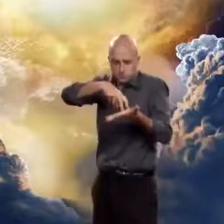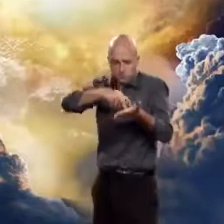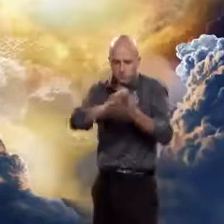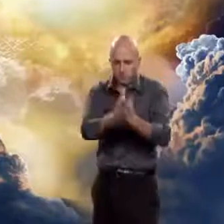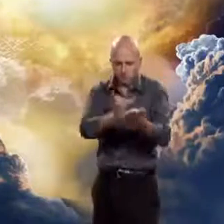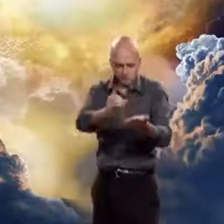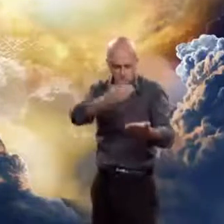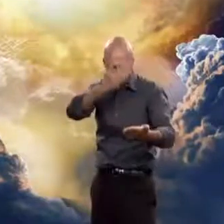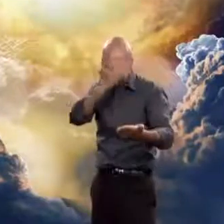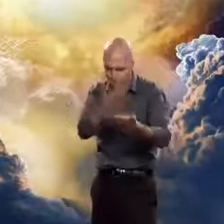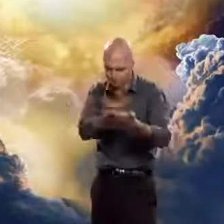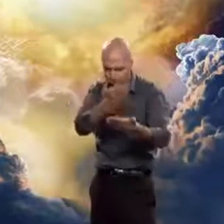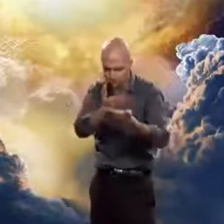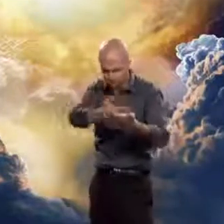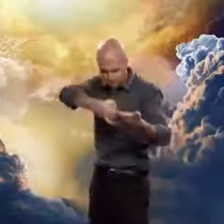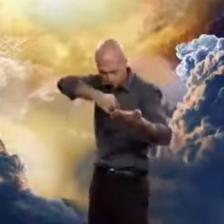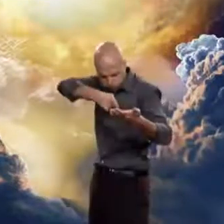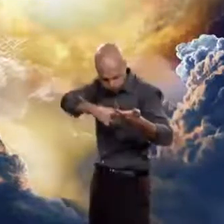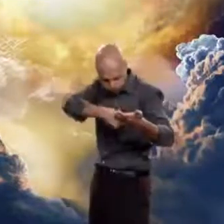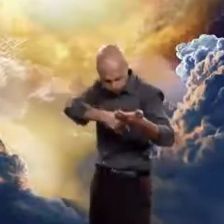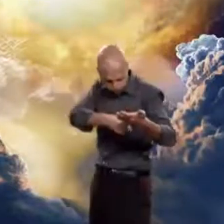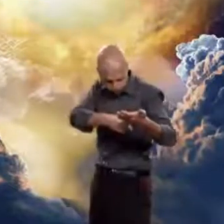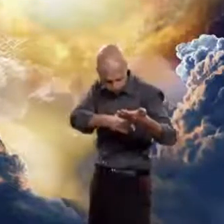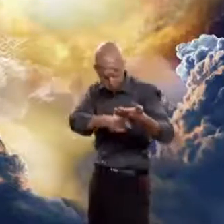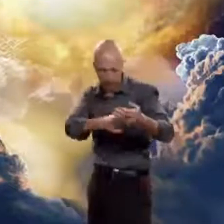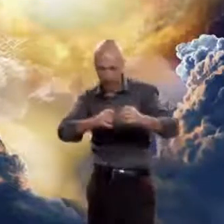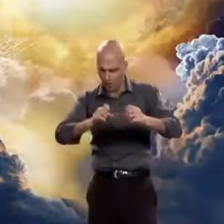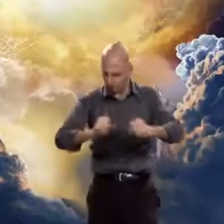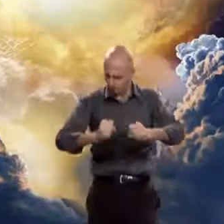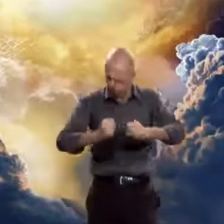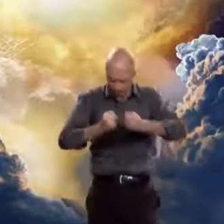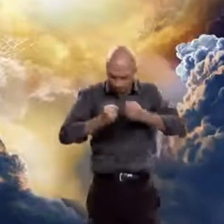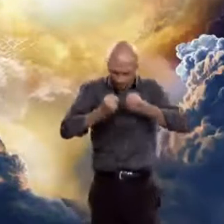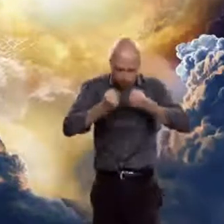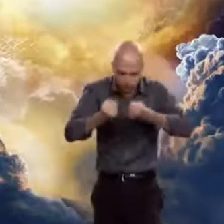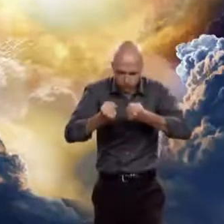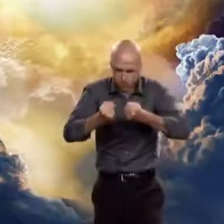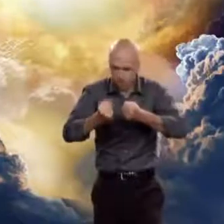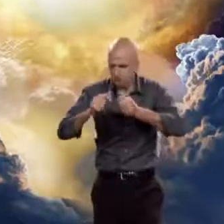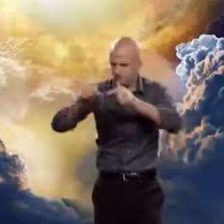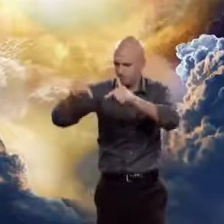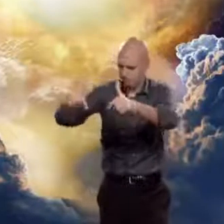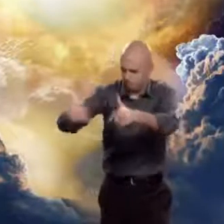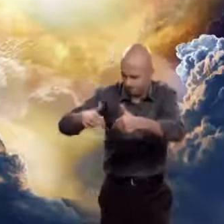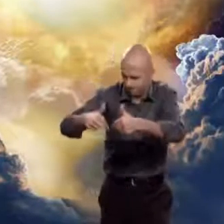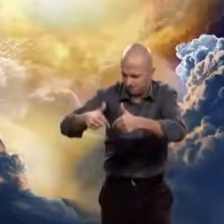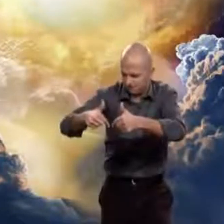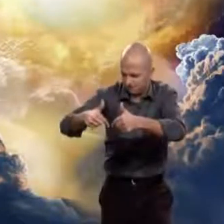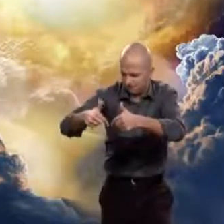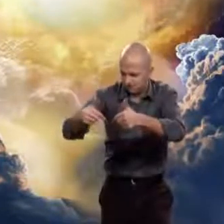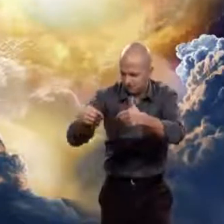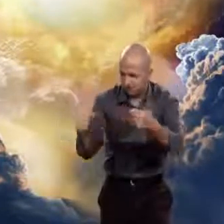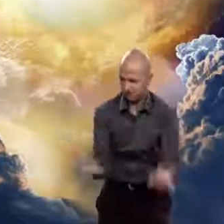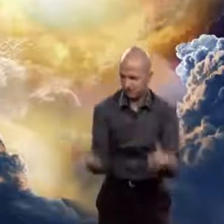espirituais e teólogos como seus guias, em vez de examinarem a Bíblia por si mesmos. Ao ter domínio sobre esses